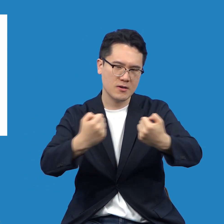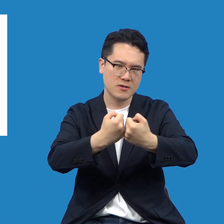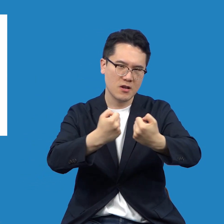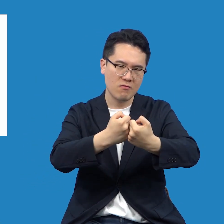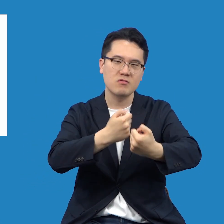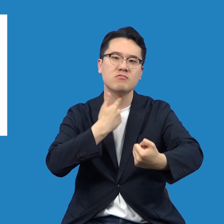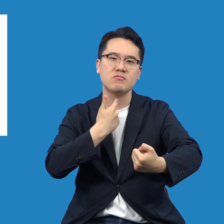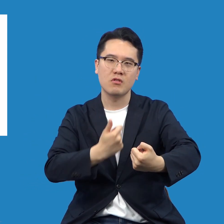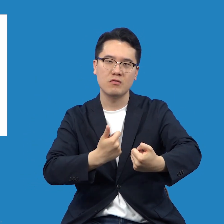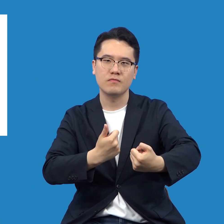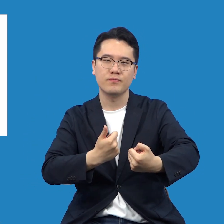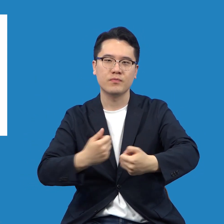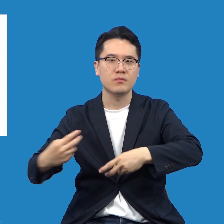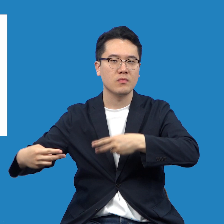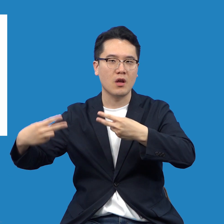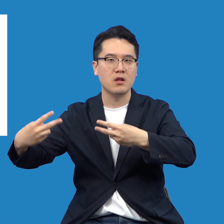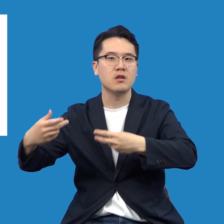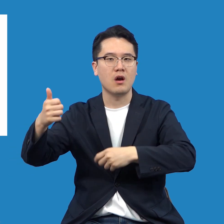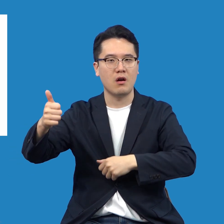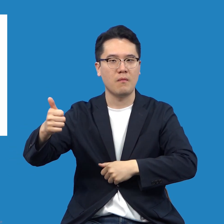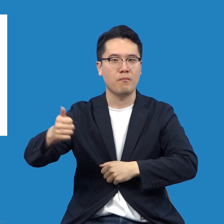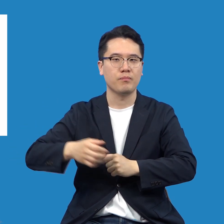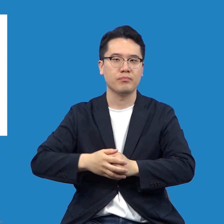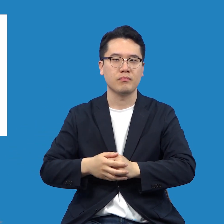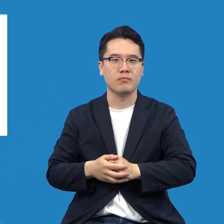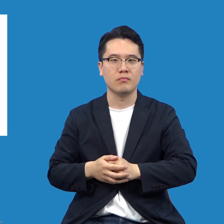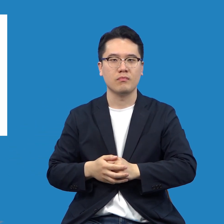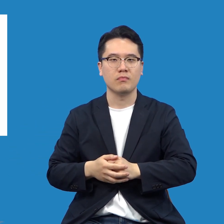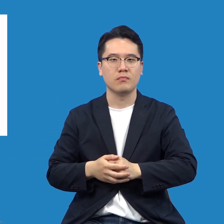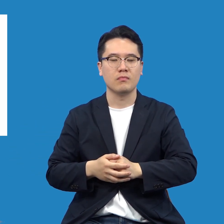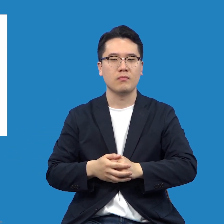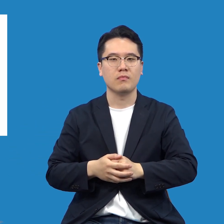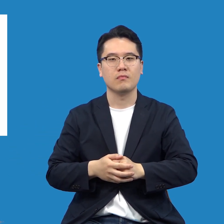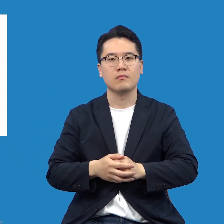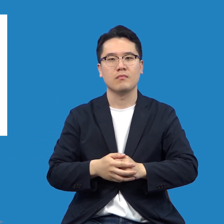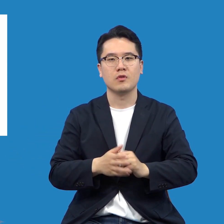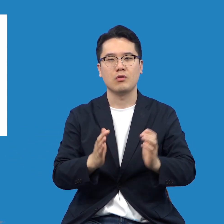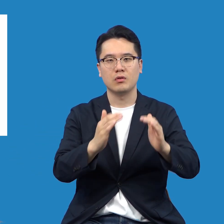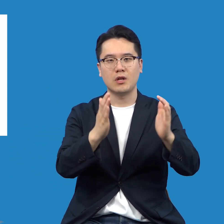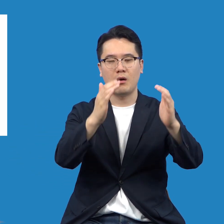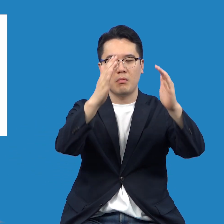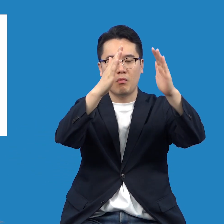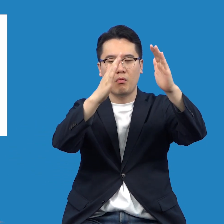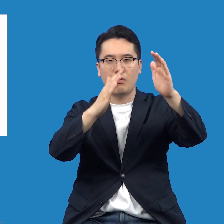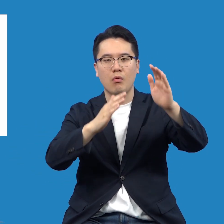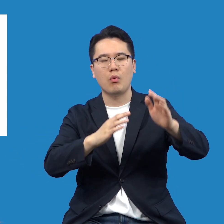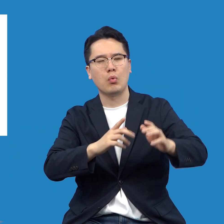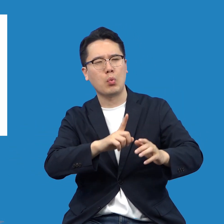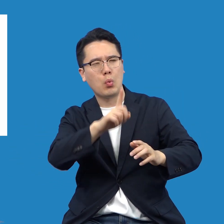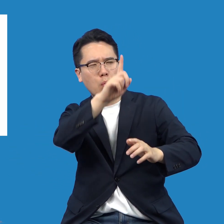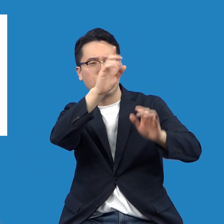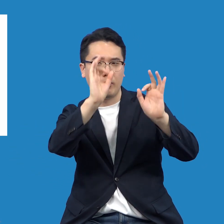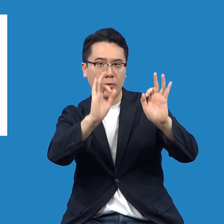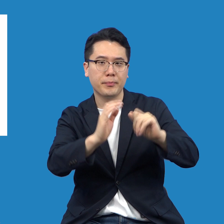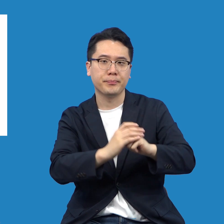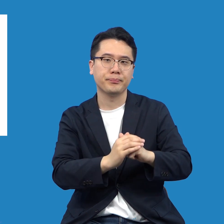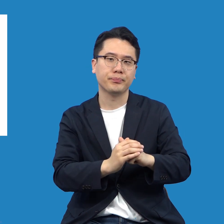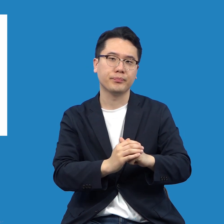탑이 굉장히 높게 이렇게 보이네요. 저 엘리야가 들고 있는 저 칼 잘